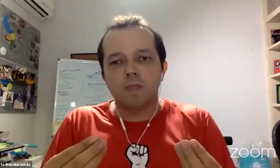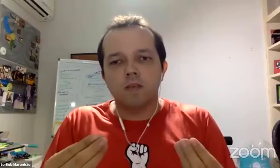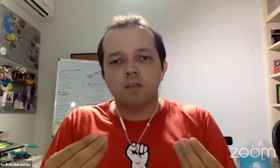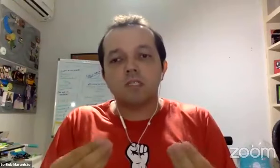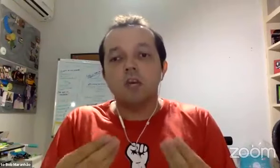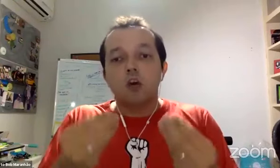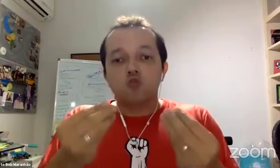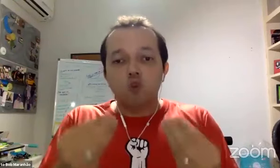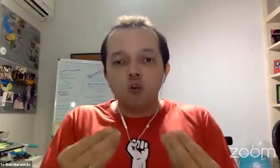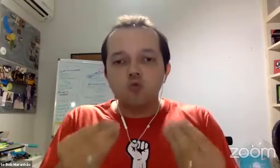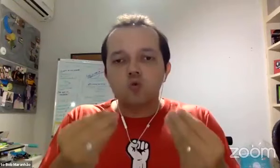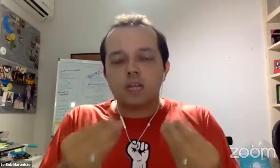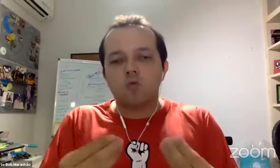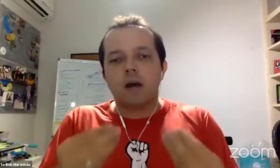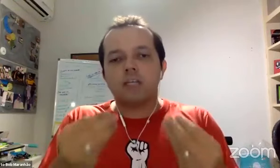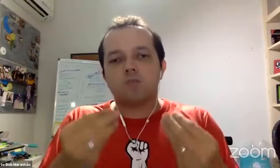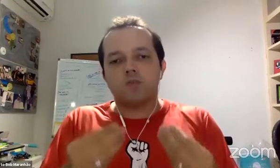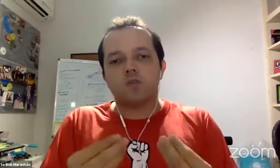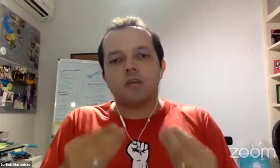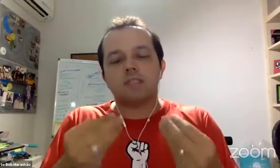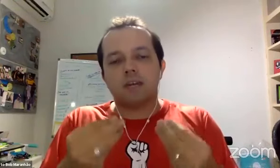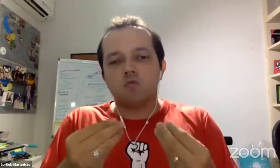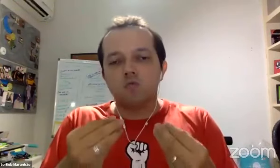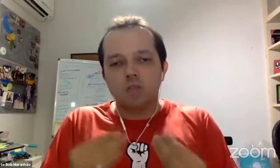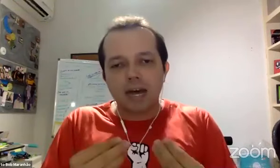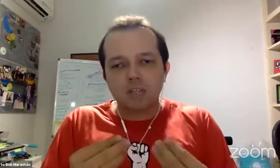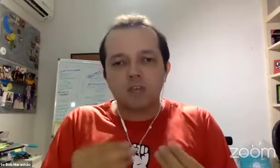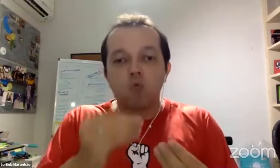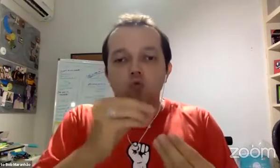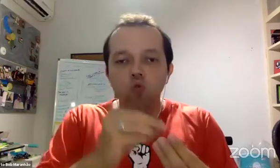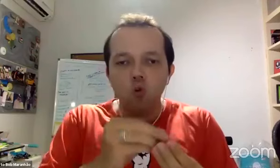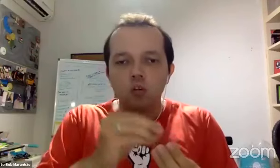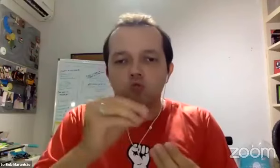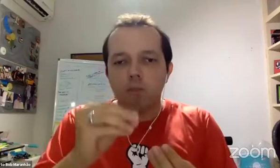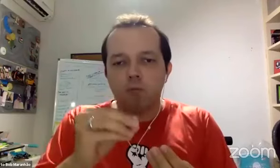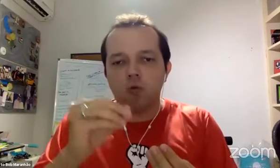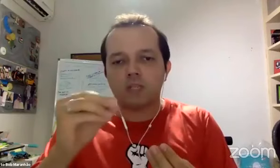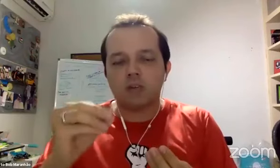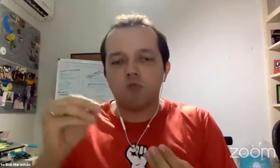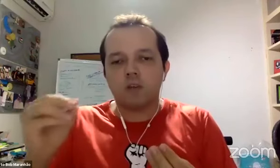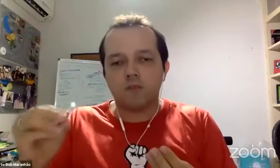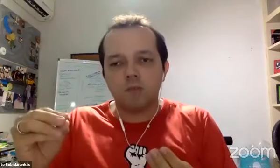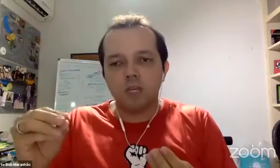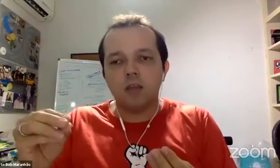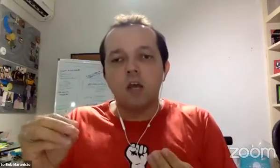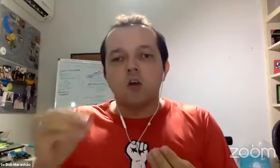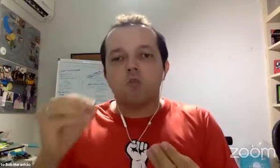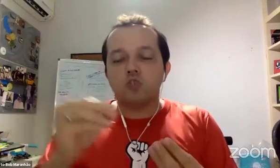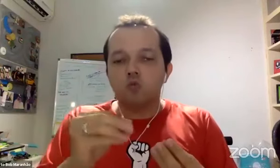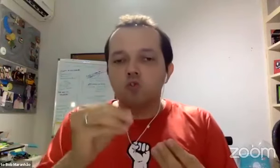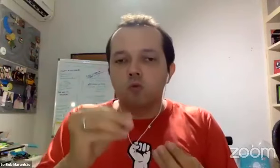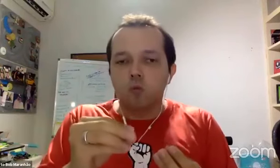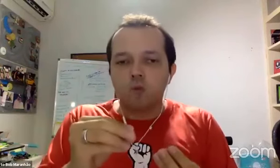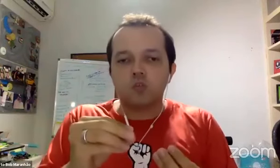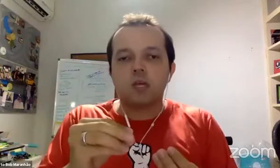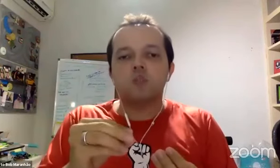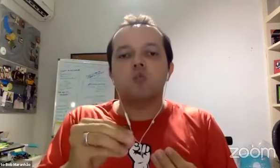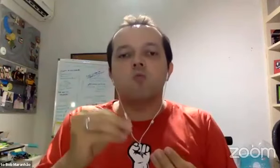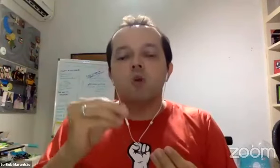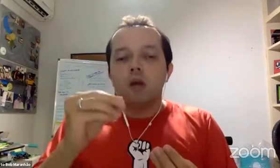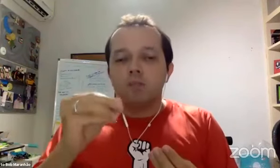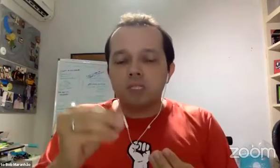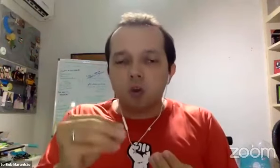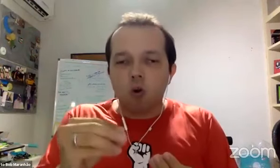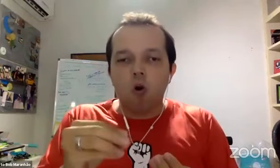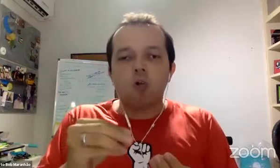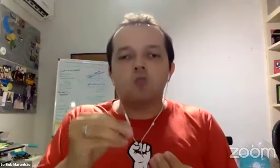concursado. Então, assim, todos os atuais profissionais que atuam no NASF, que é o Núcleo de Apoio à Saúde da Família, constituído por profissionais